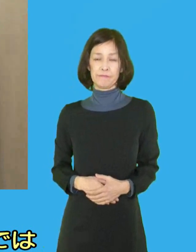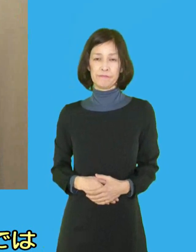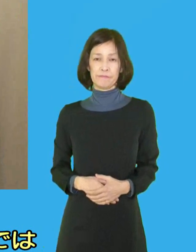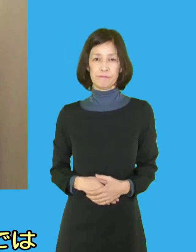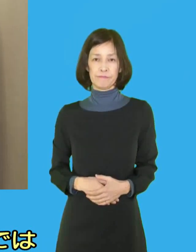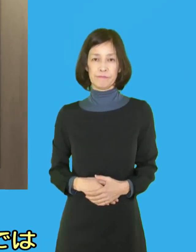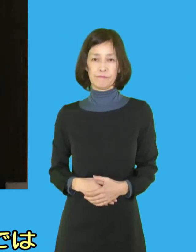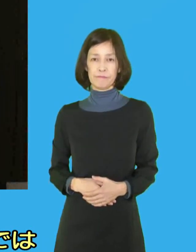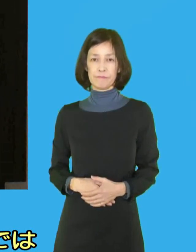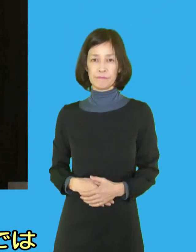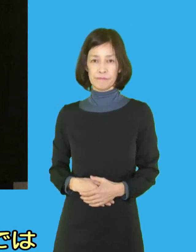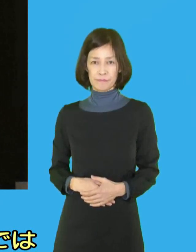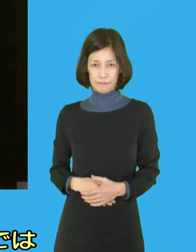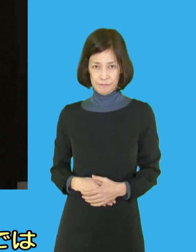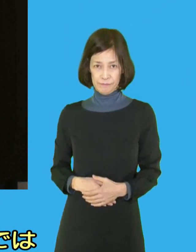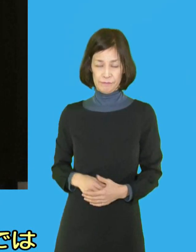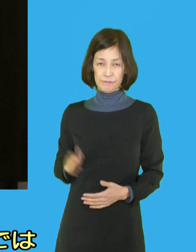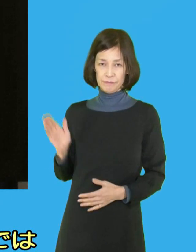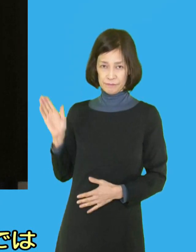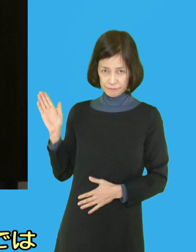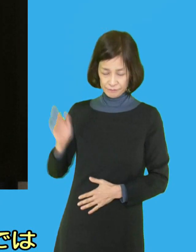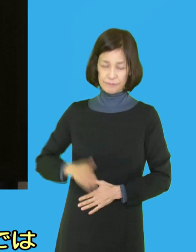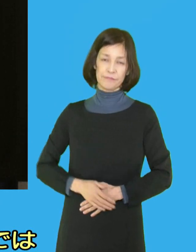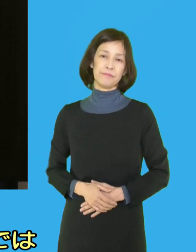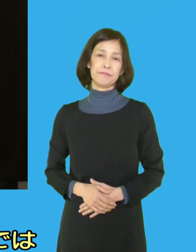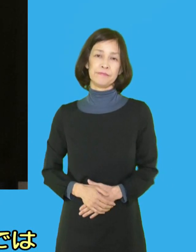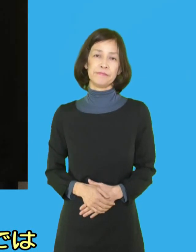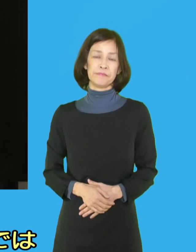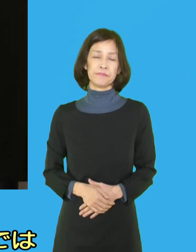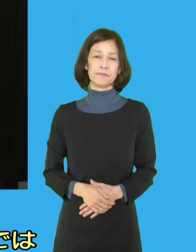はい、まず、はい、